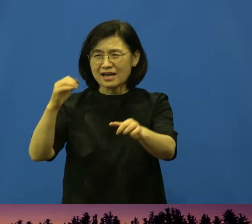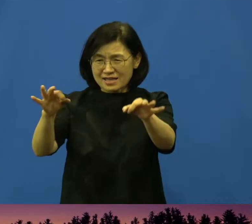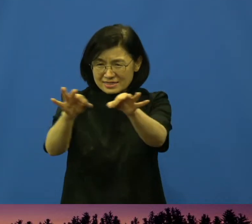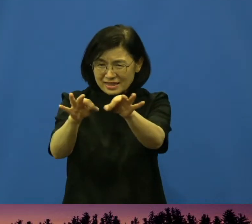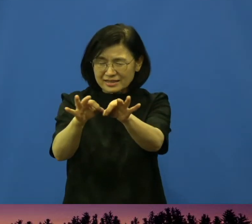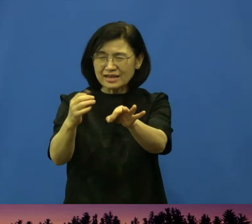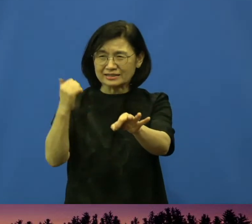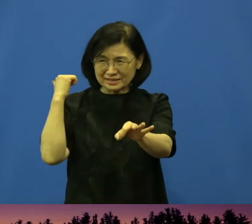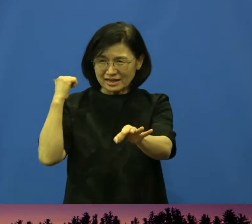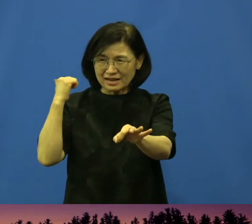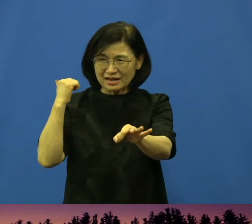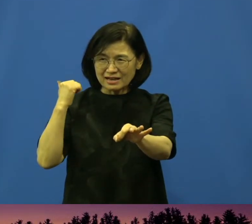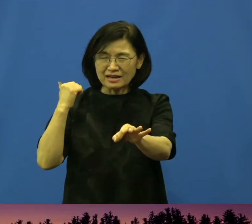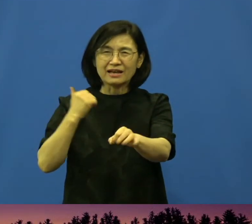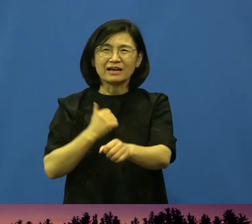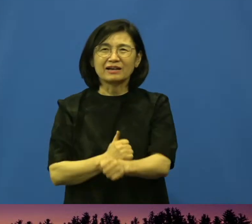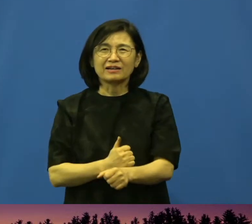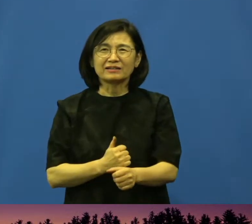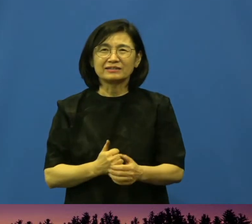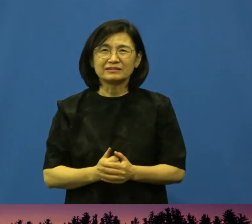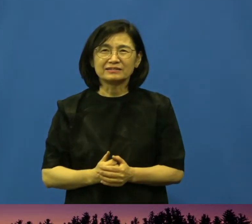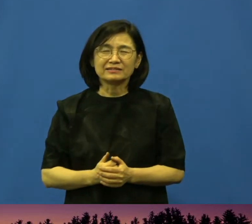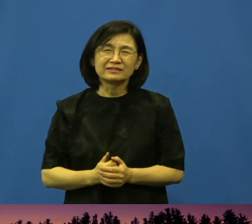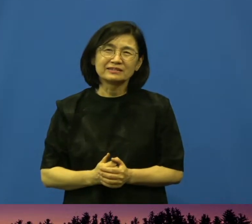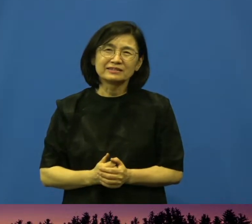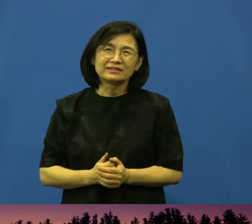그래서 카운터 옆에서 잘못하면 막 얻어맞을 판이고,